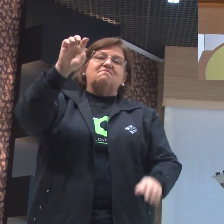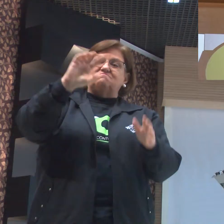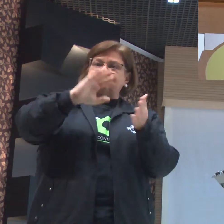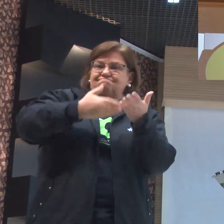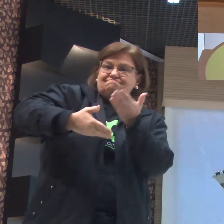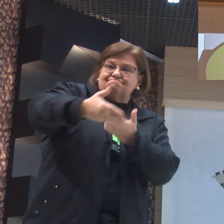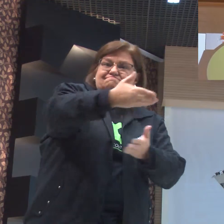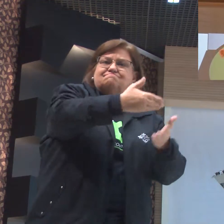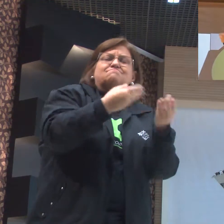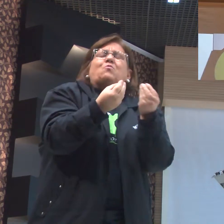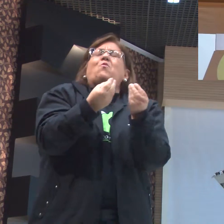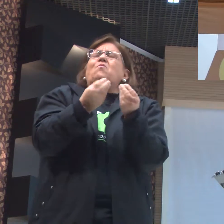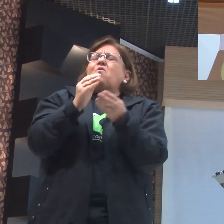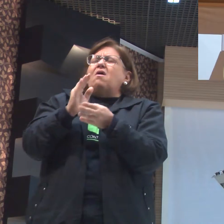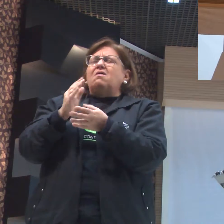De que forma?